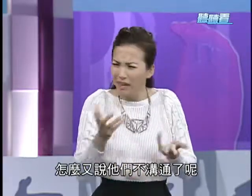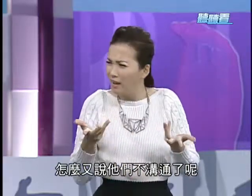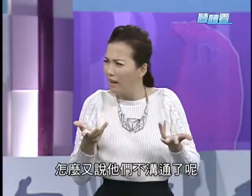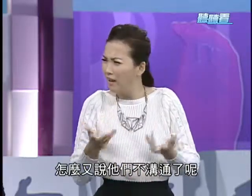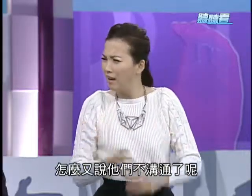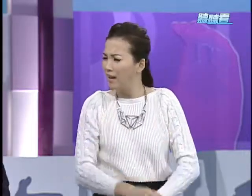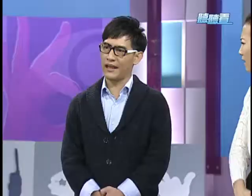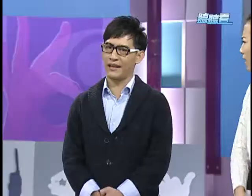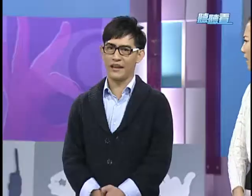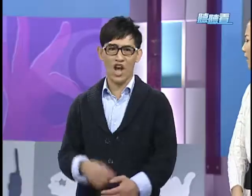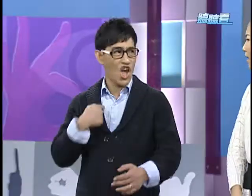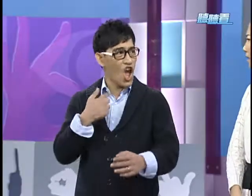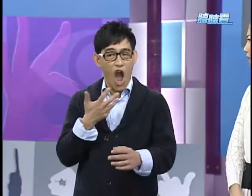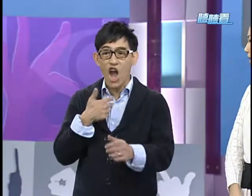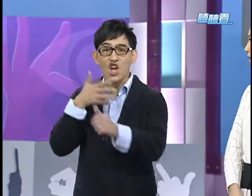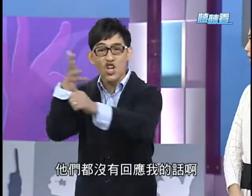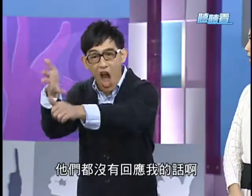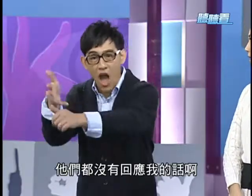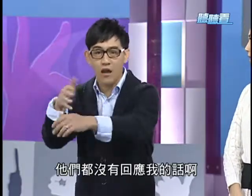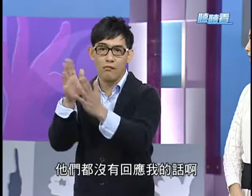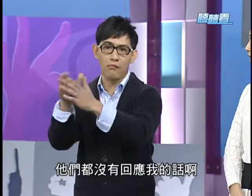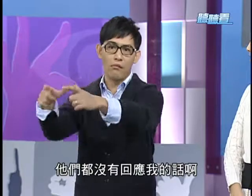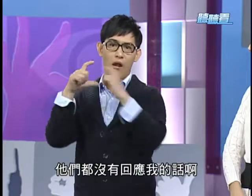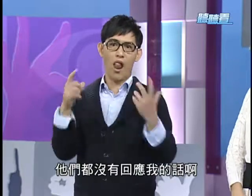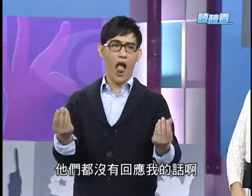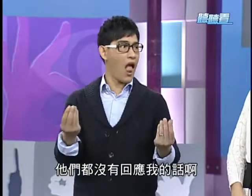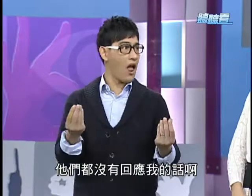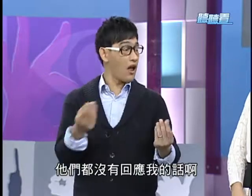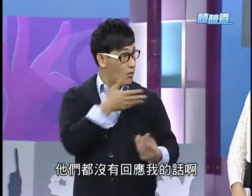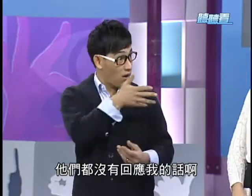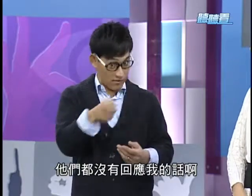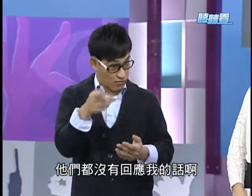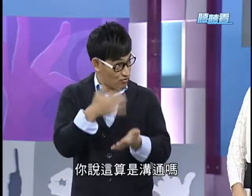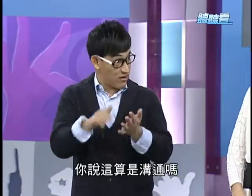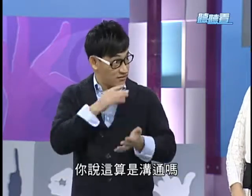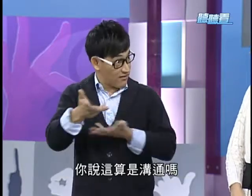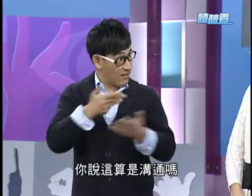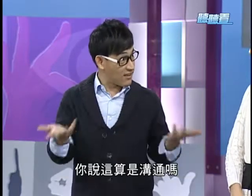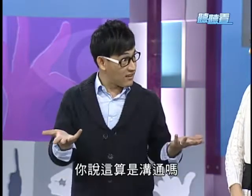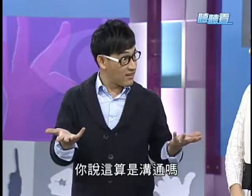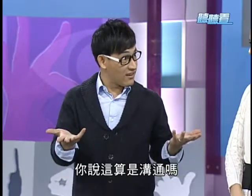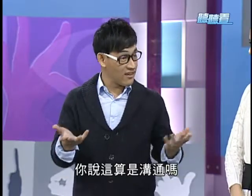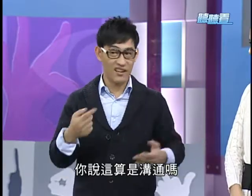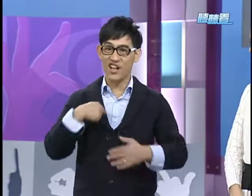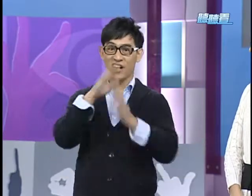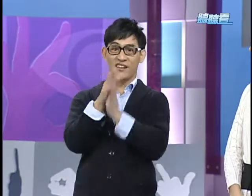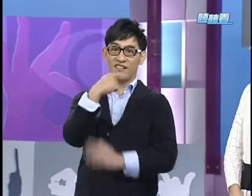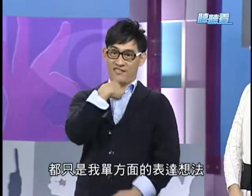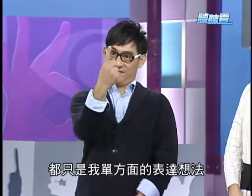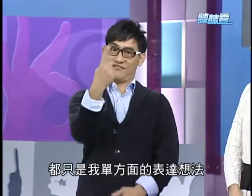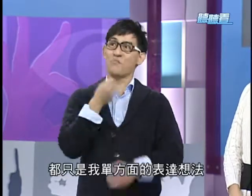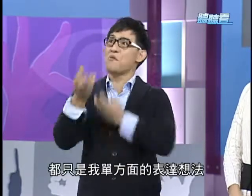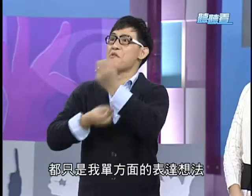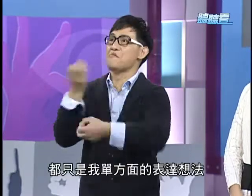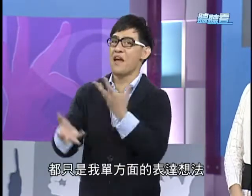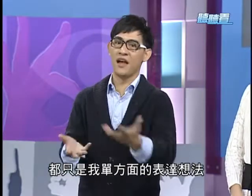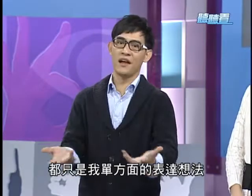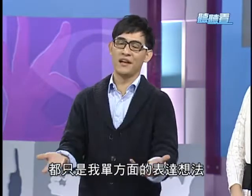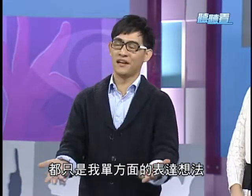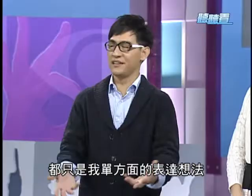呢？ 哎，他们都没有回应我的话，你说这算是沟通吗？都只是我单方面的表达想